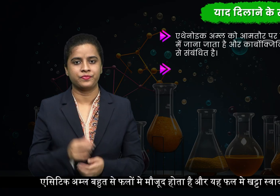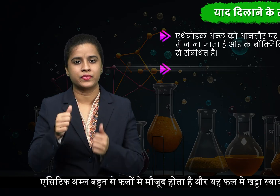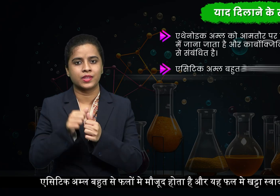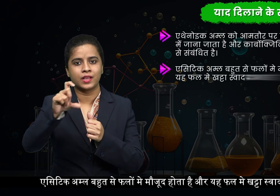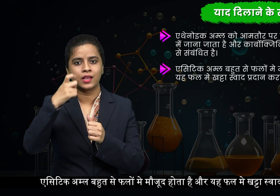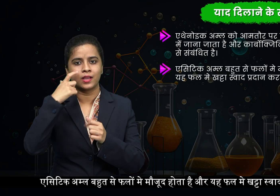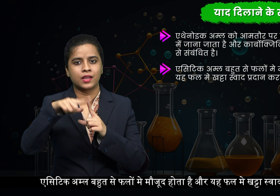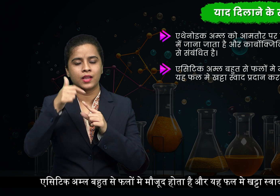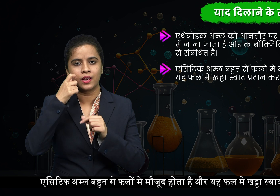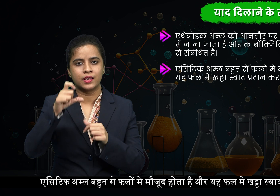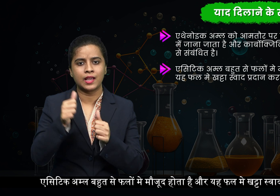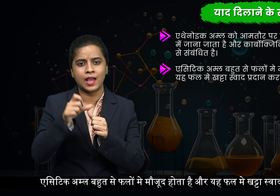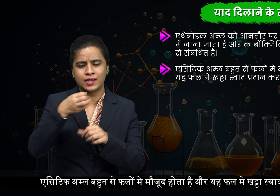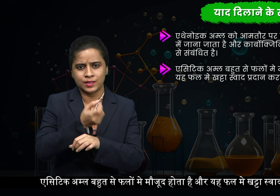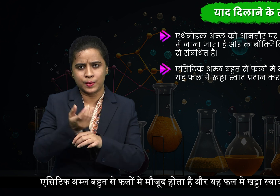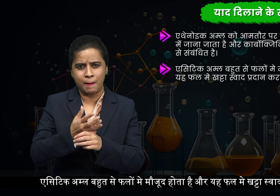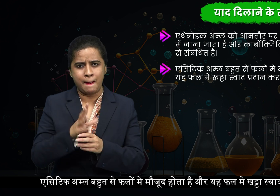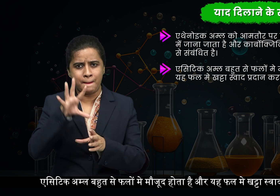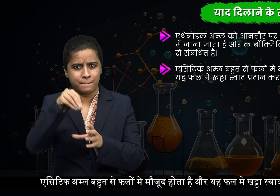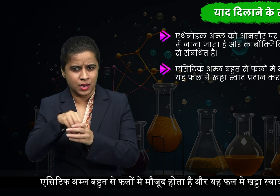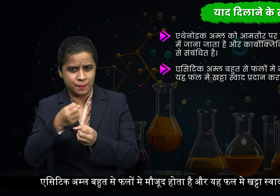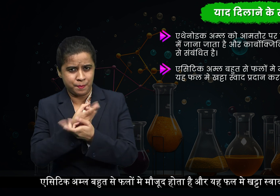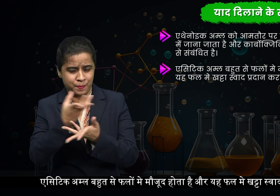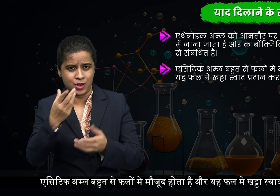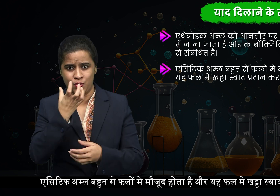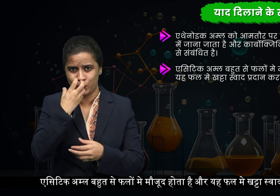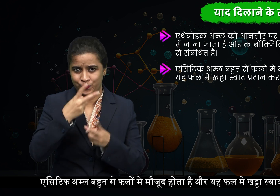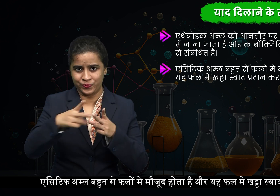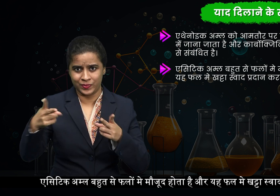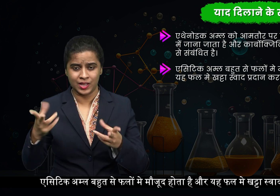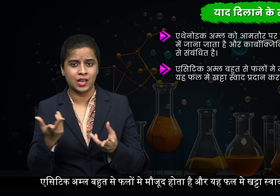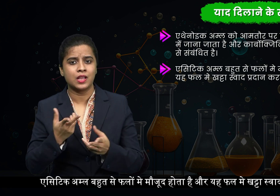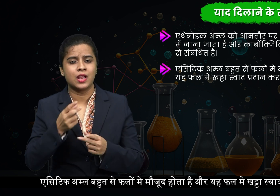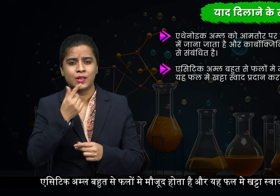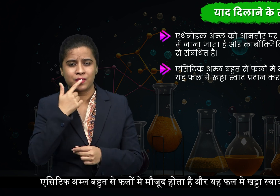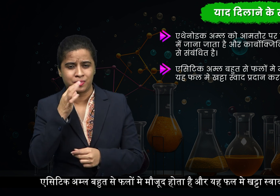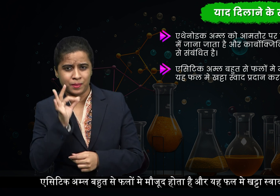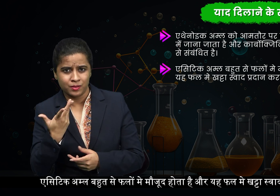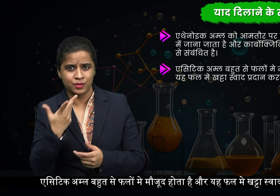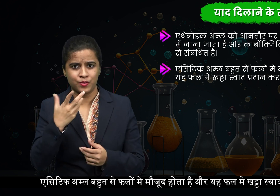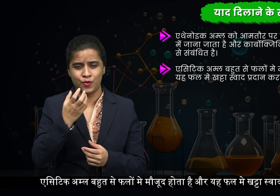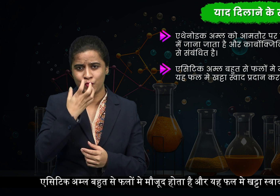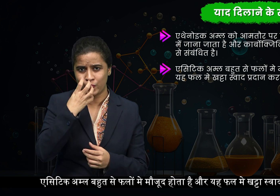एसिटिक अम्ल बहुत से फलों में मौजूद होता है और यह फल में खट्टा स्वाद प्रदान करता है।